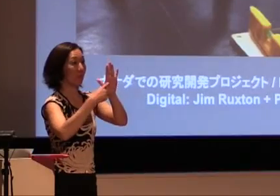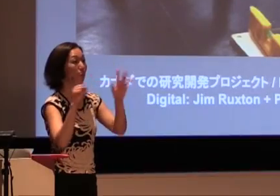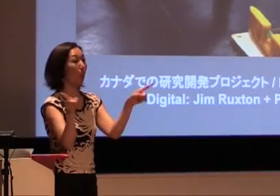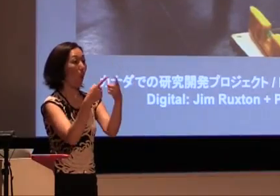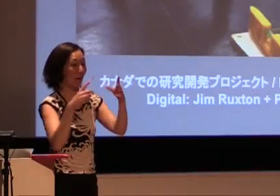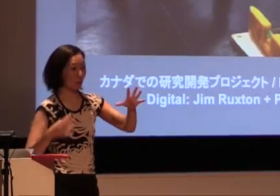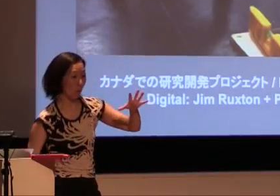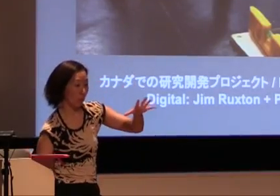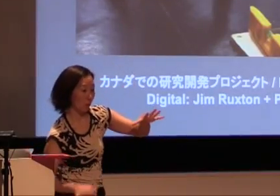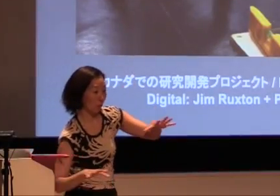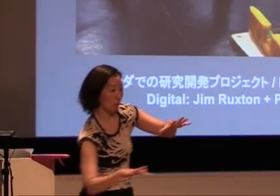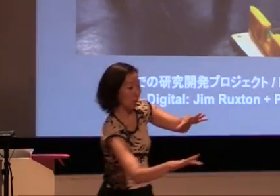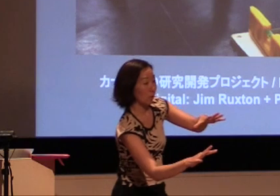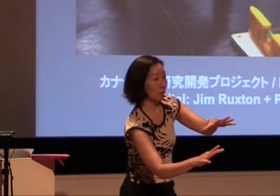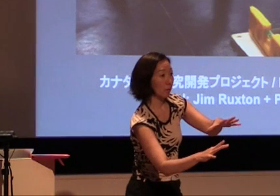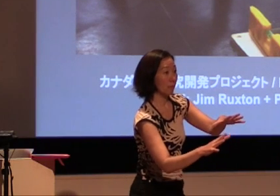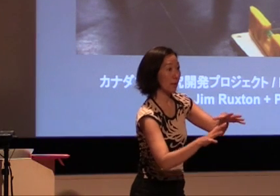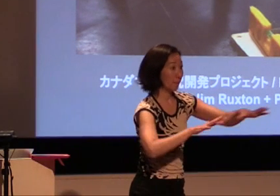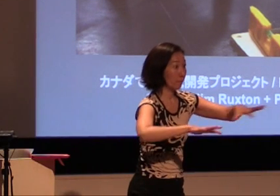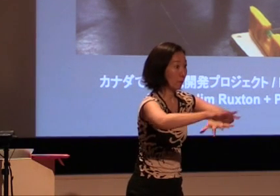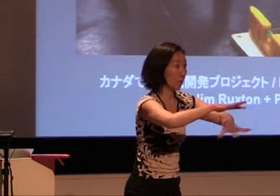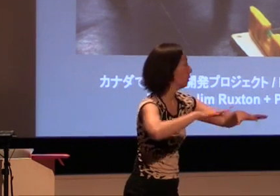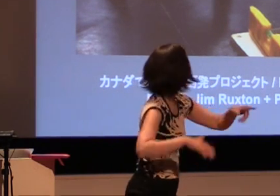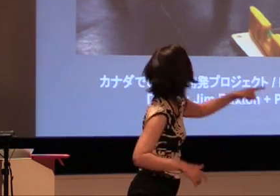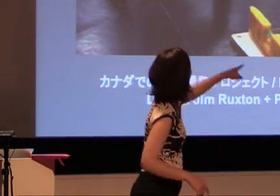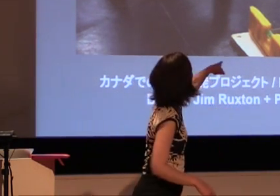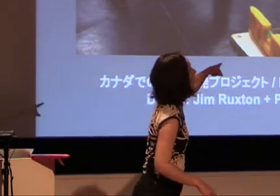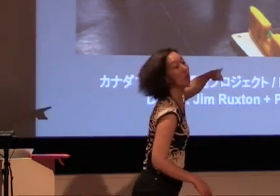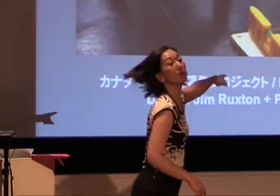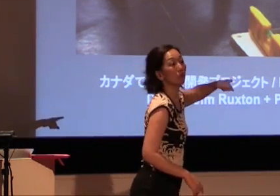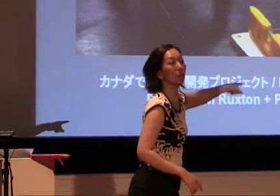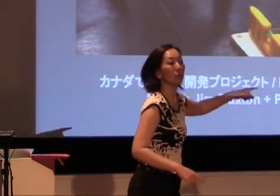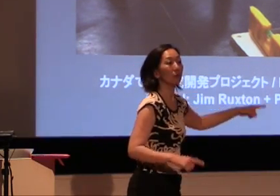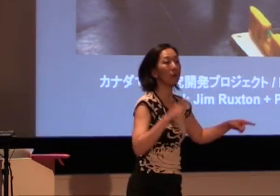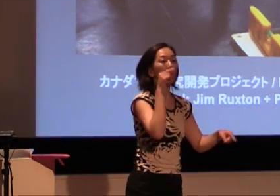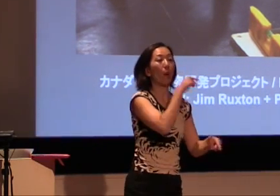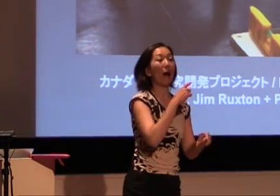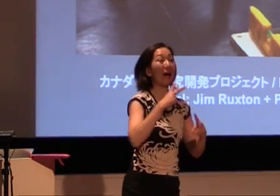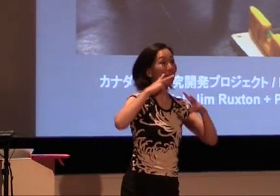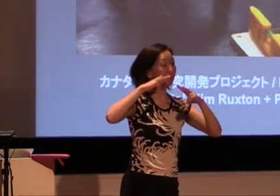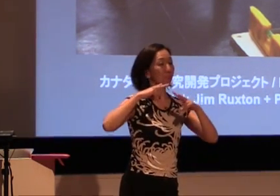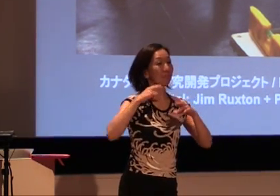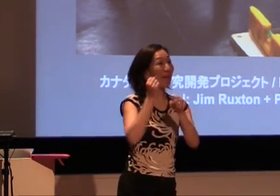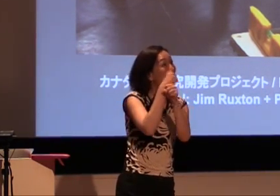私が動きます。そうしますとその塩が動くんですね。